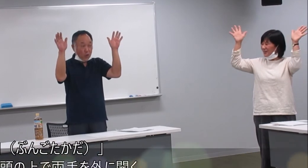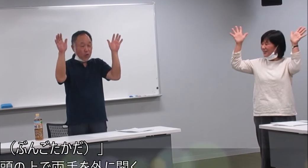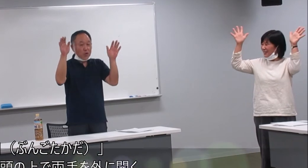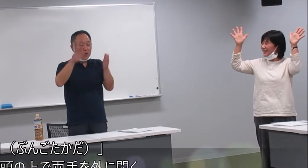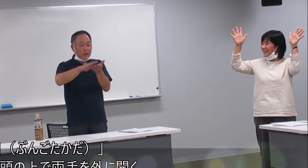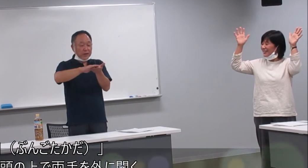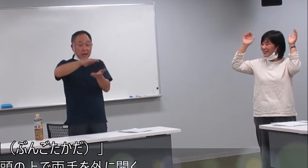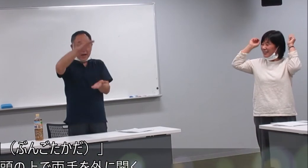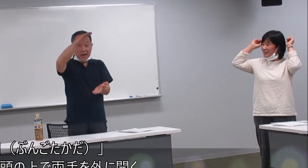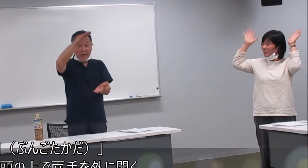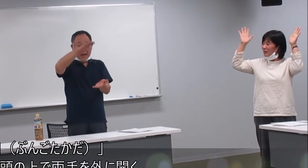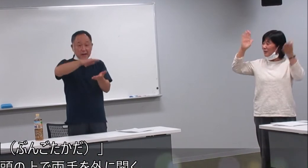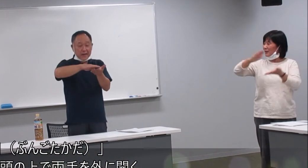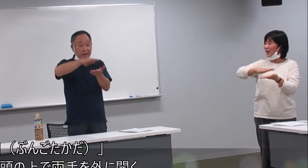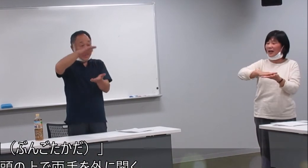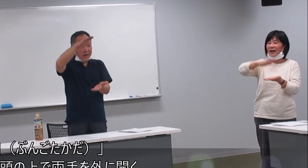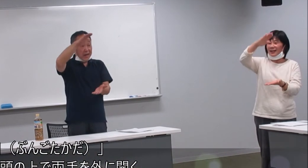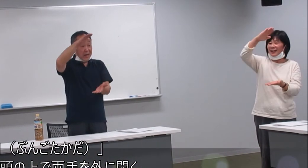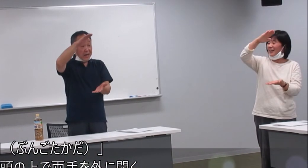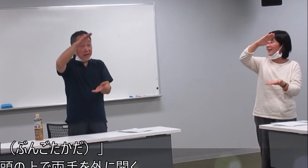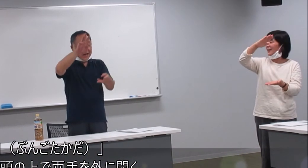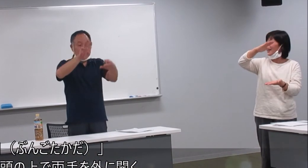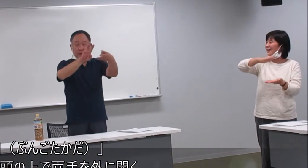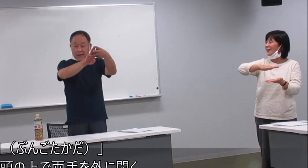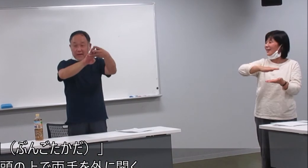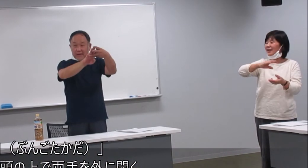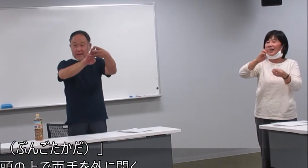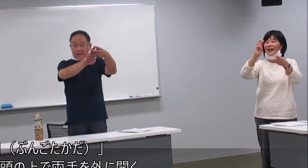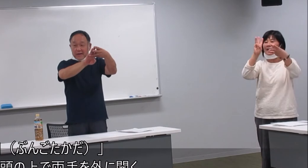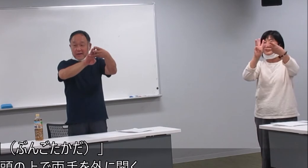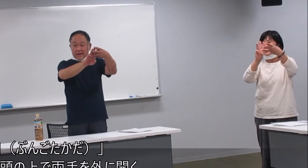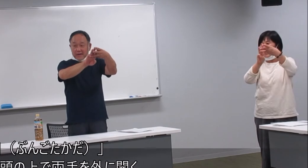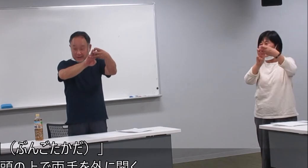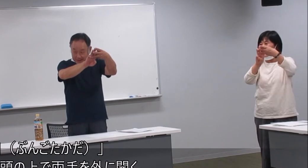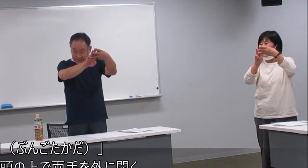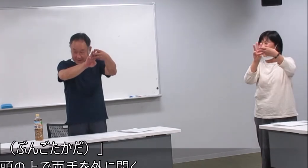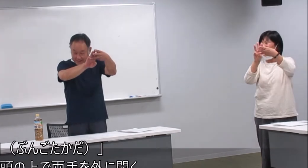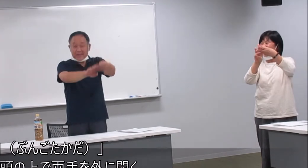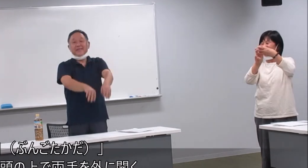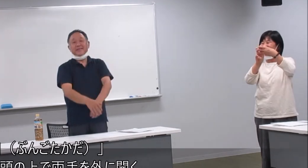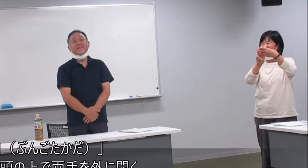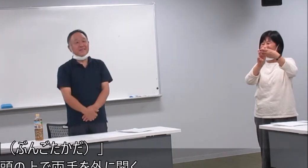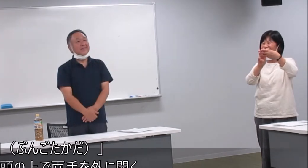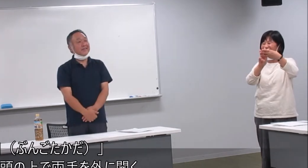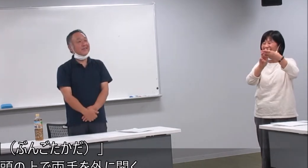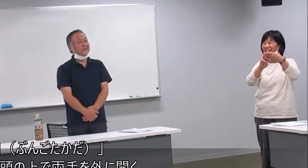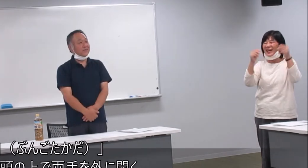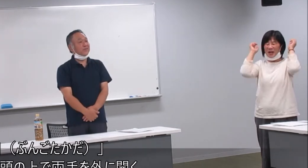たら。高田。高い。高い。 なかなかの高ですよね。 いました。